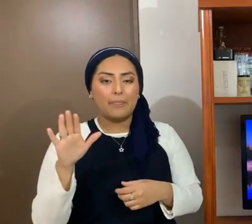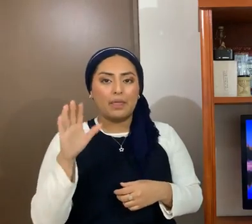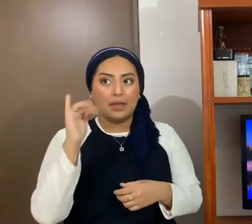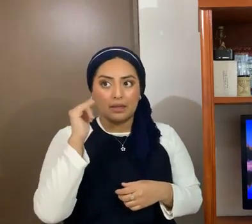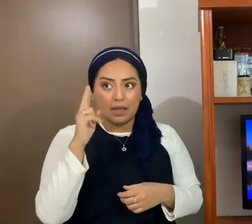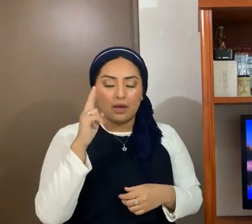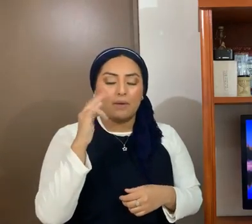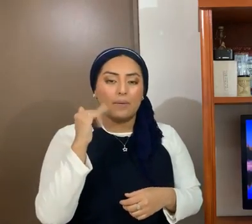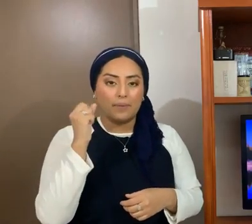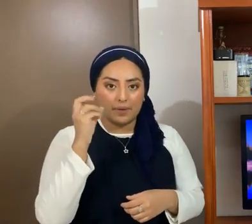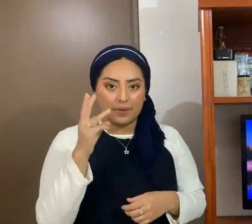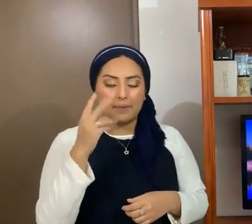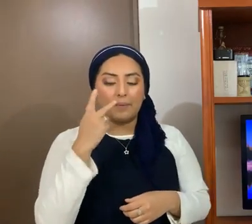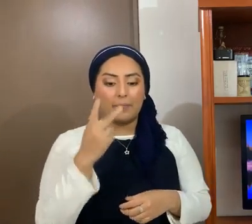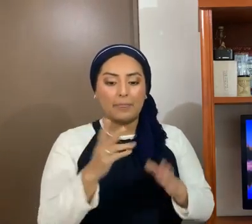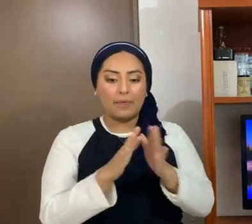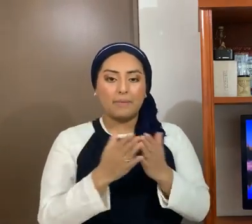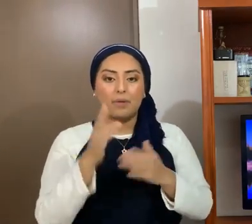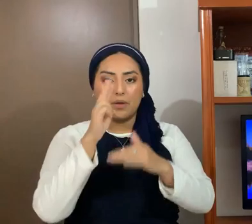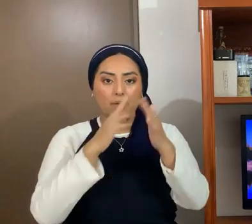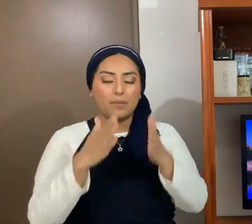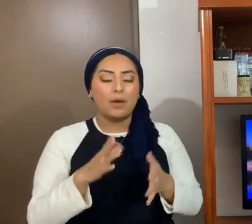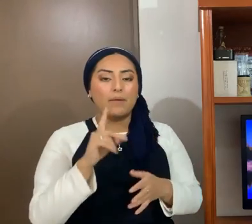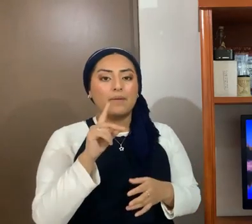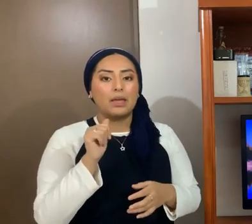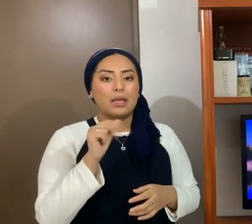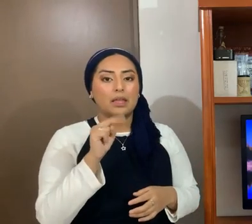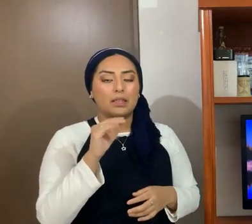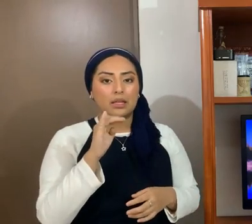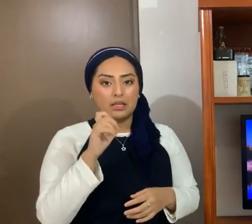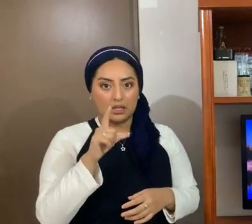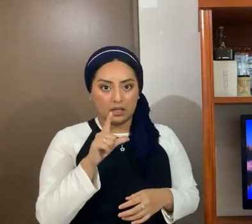Yahweh, Yahshua HaMashiach. Vamos al libro del profeta Daniel.